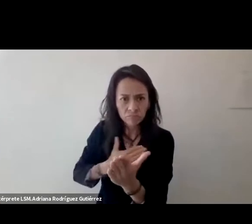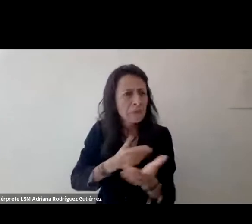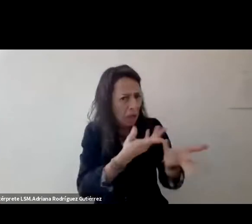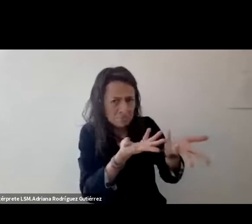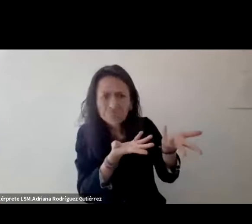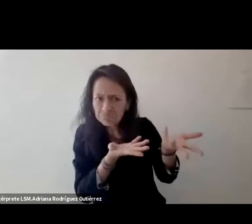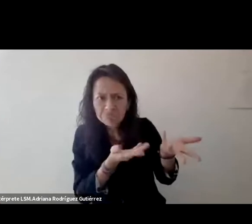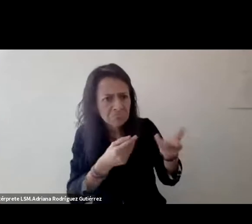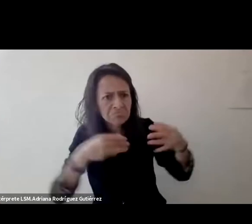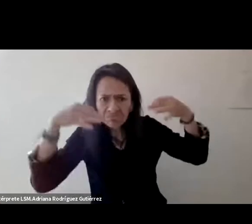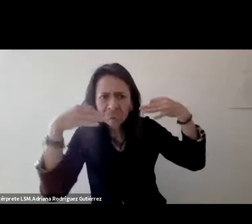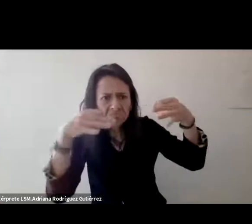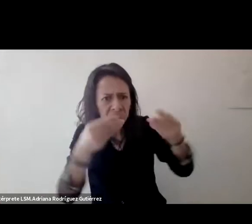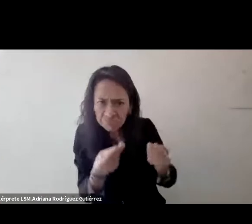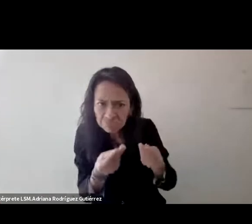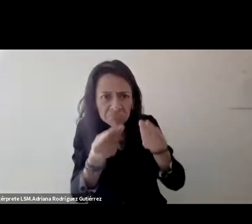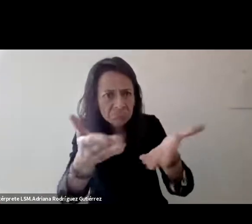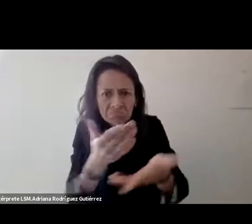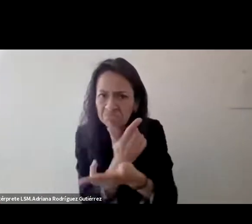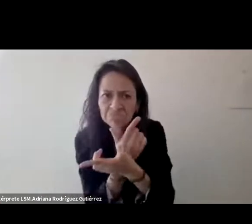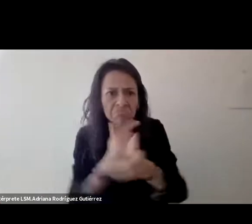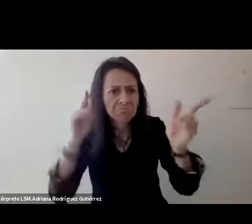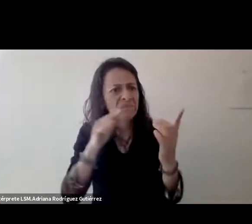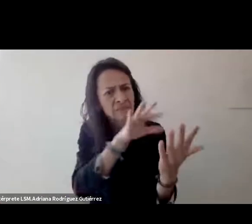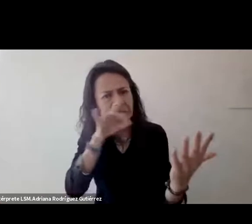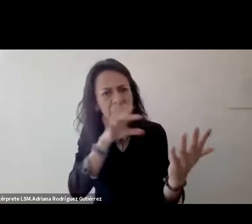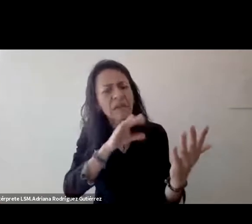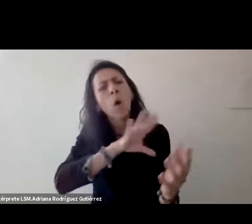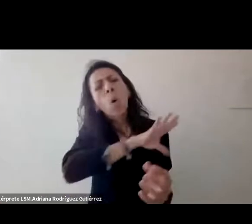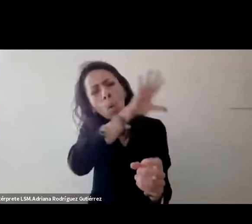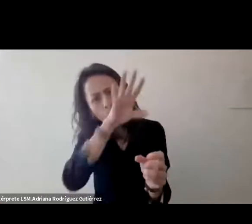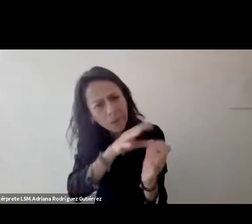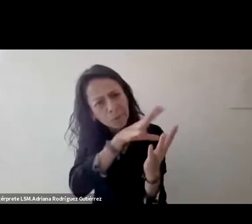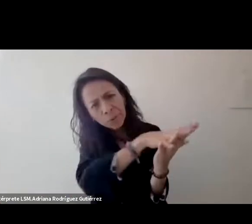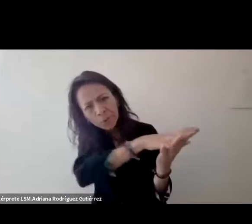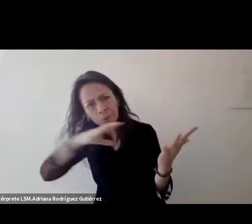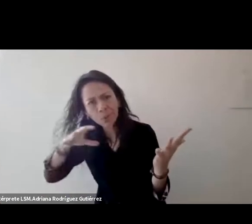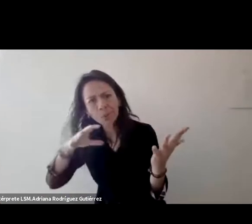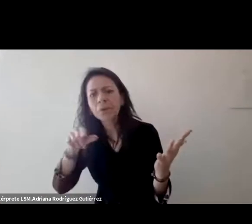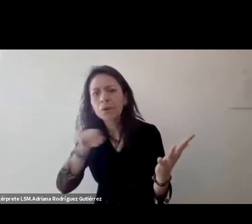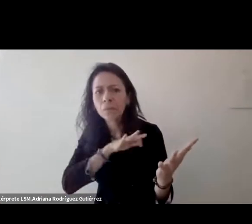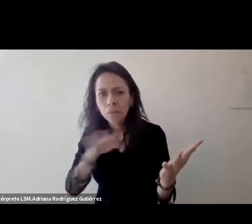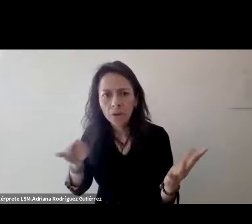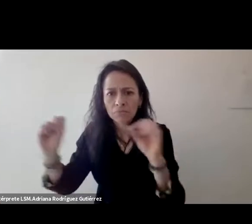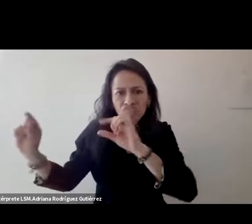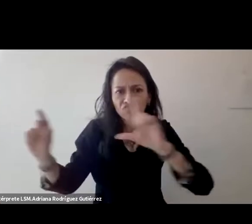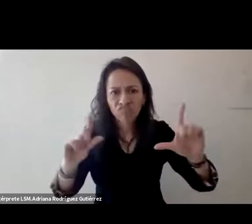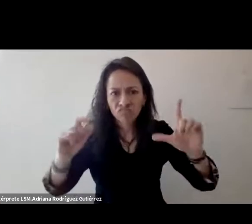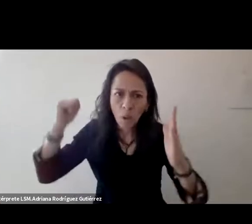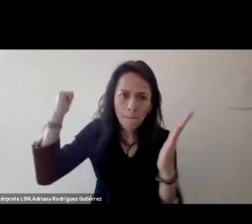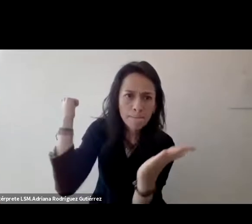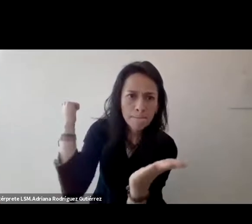pueden tomar todo el contenido, pueden ponerlo en su hoja membretada,